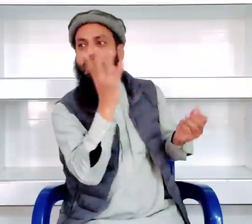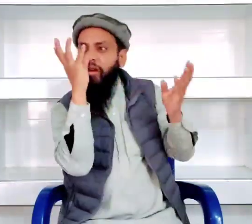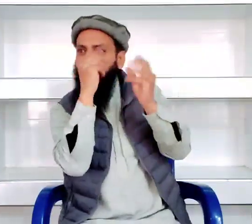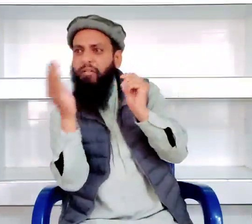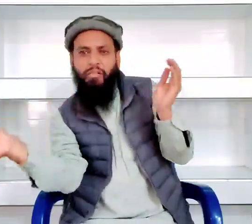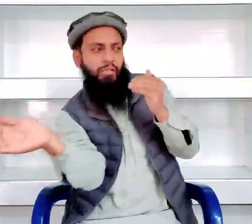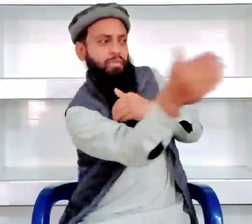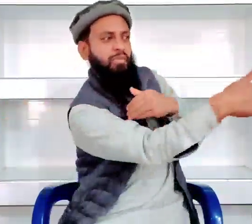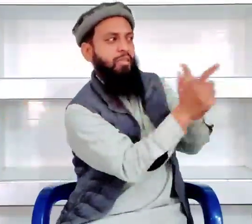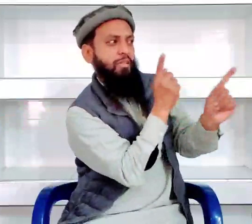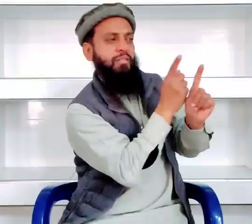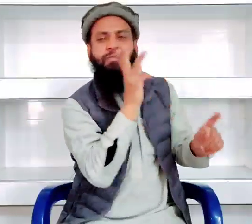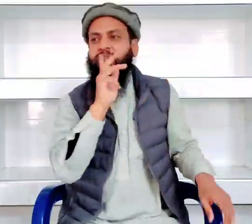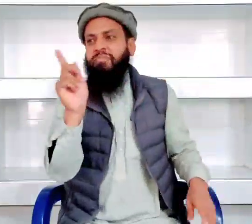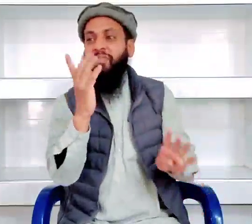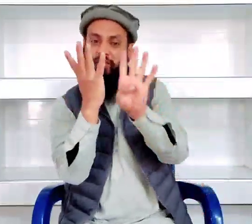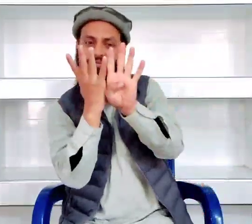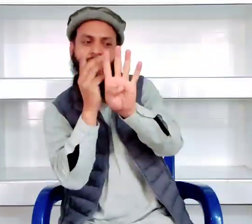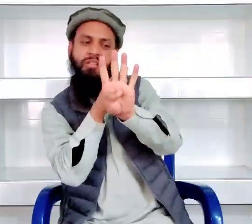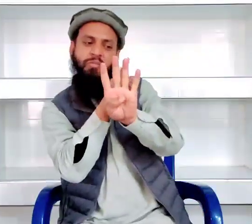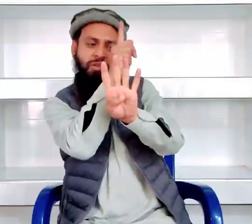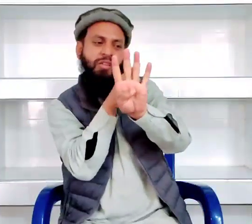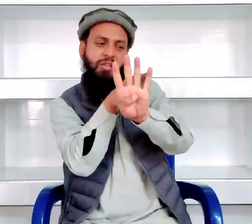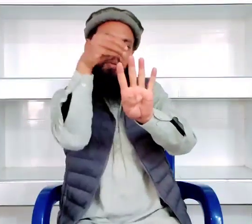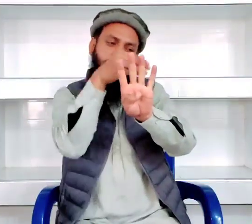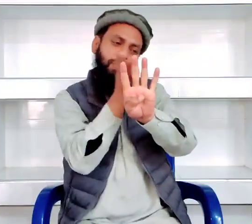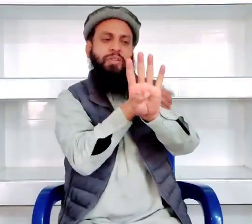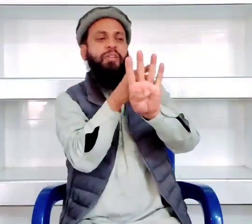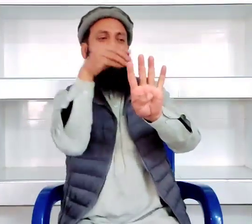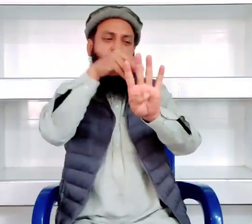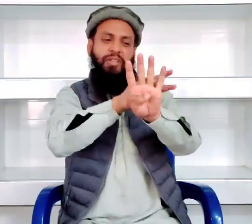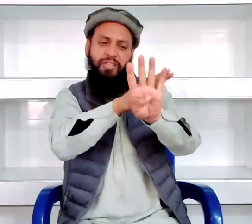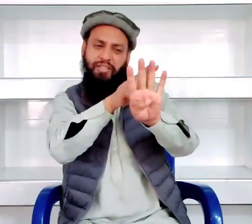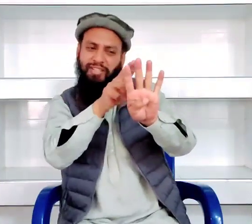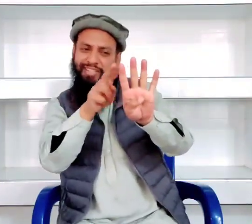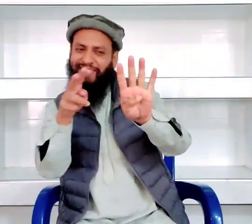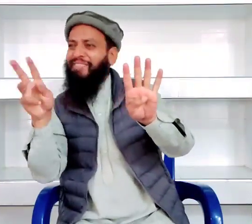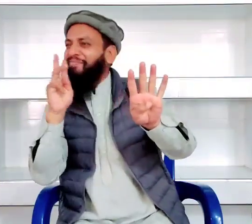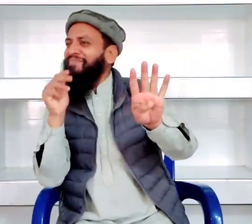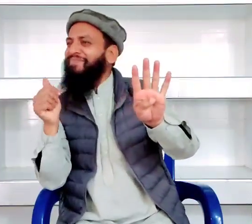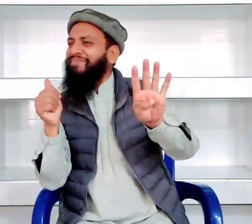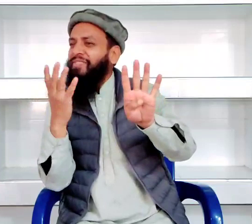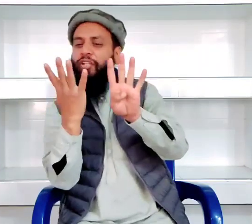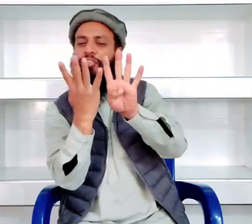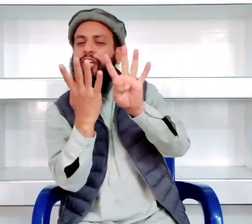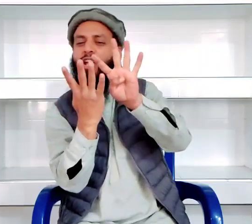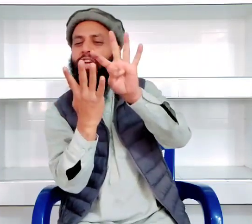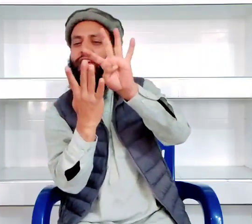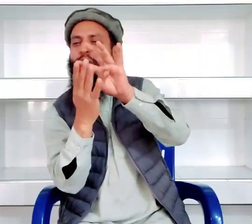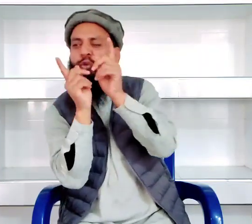پتا نہ لگ سکے اور اتنے ہی جا کے انہوں سودا کر لیا تو جناب رسول اللہ صلی اللہ علیہ وسلم نے اس بات کو